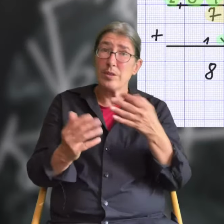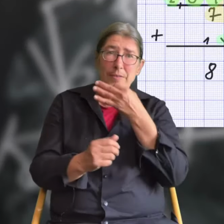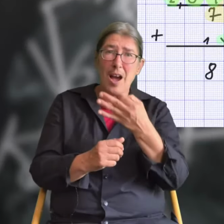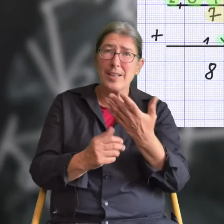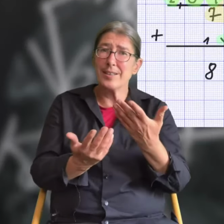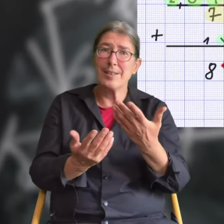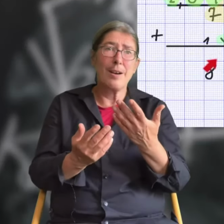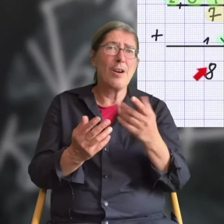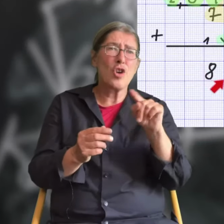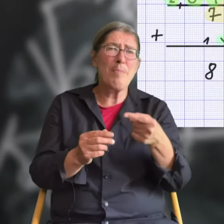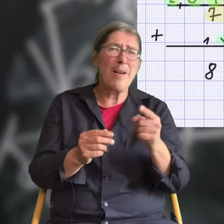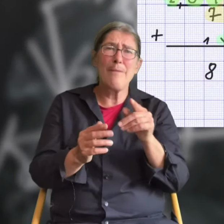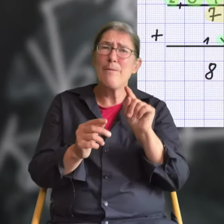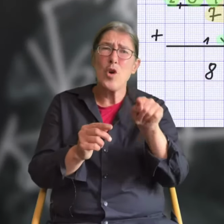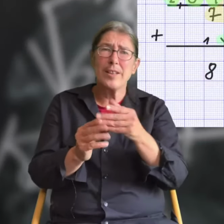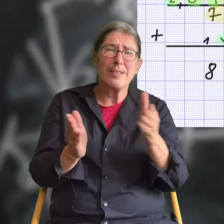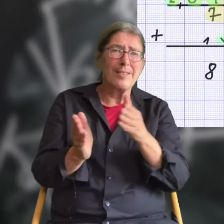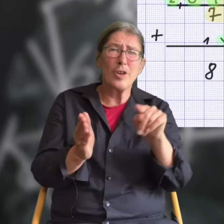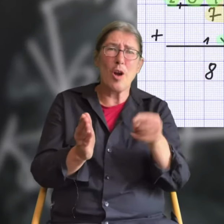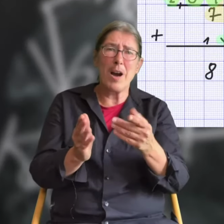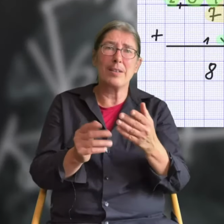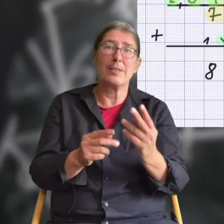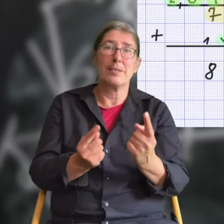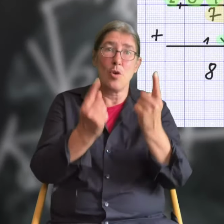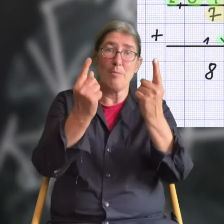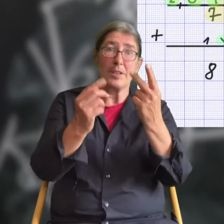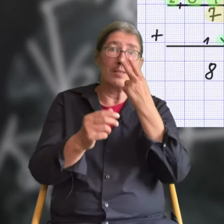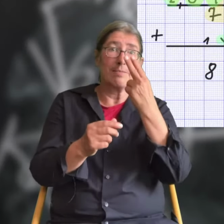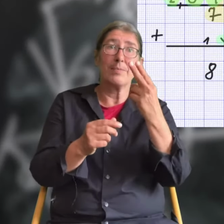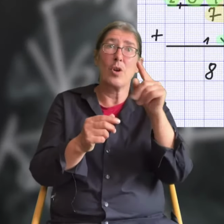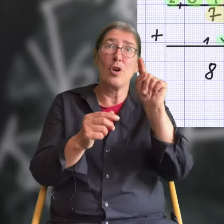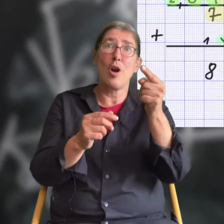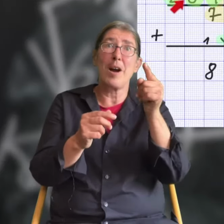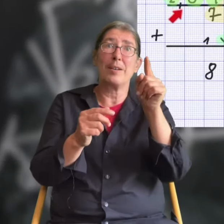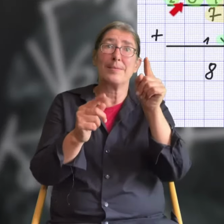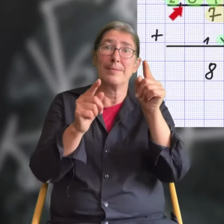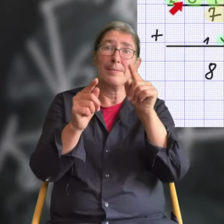große Frage, wo kommt das Komma hin? Ihr seht hier oben die zwei Kommata.